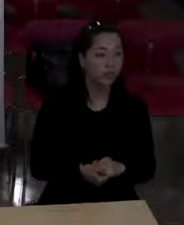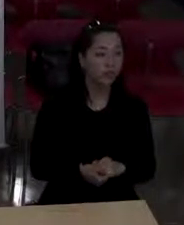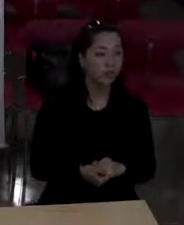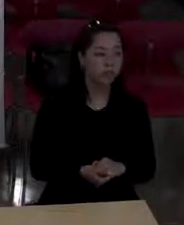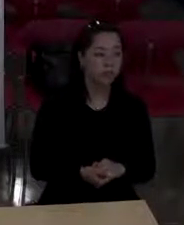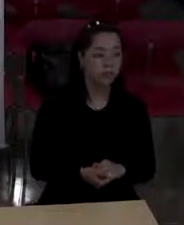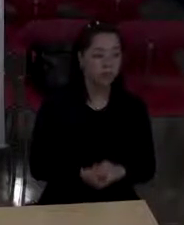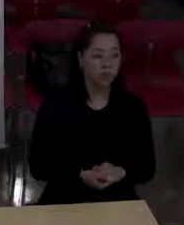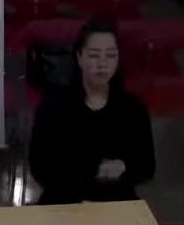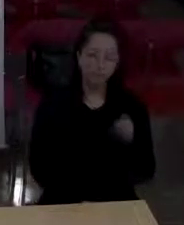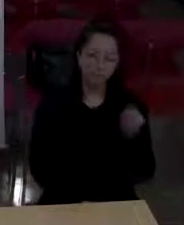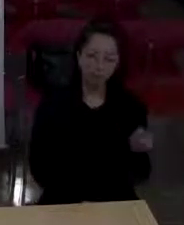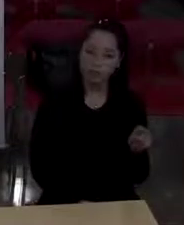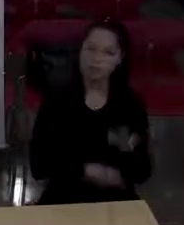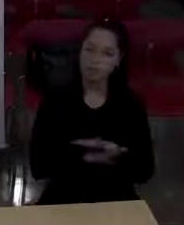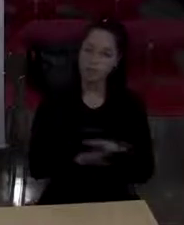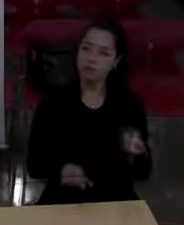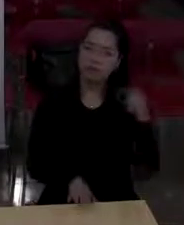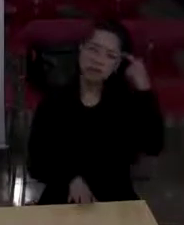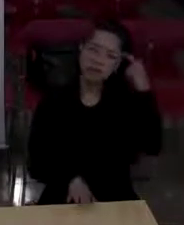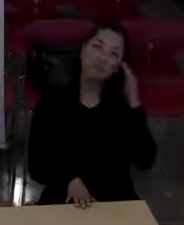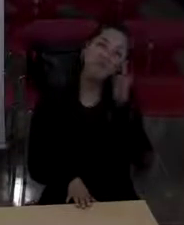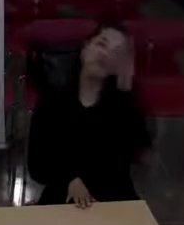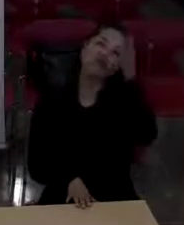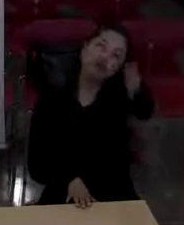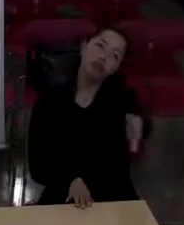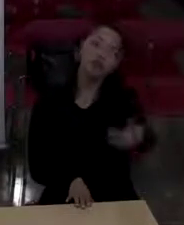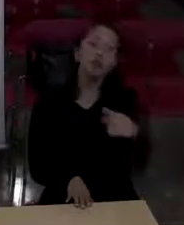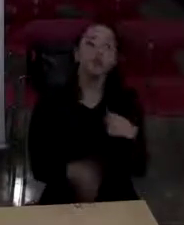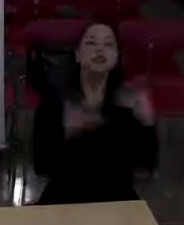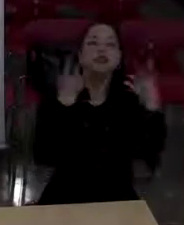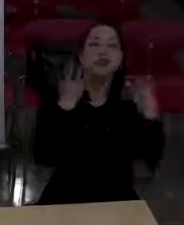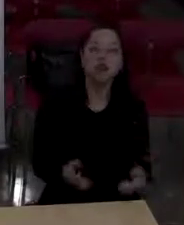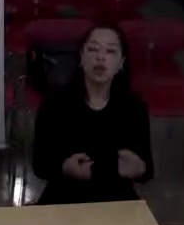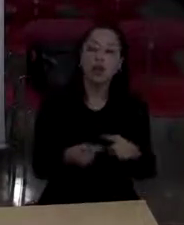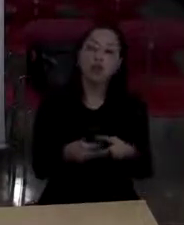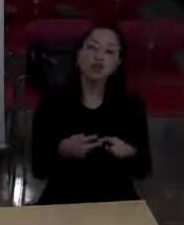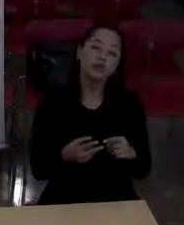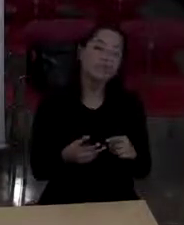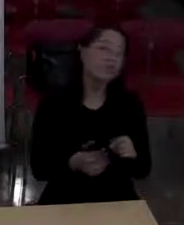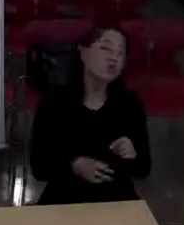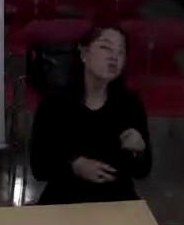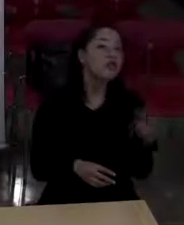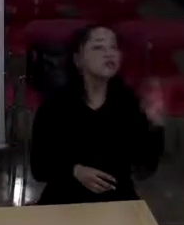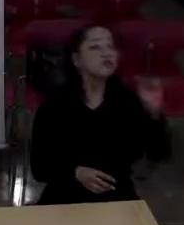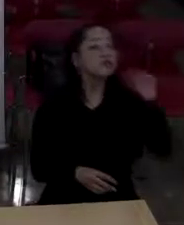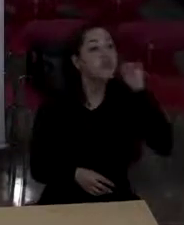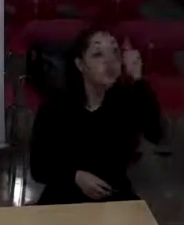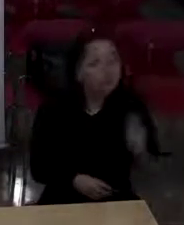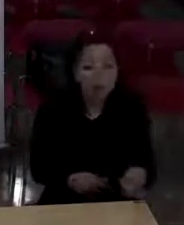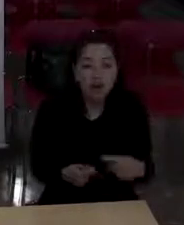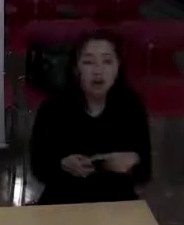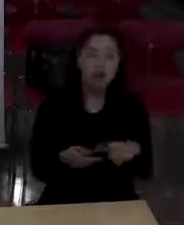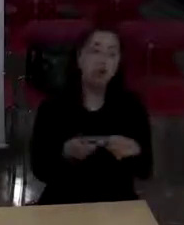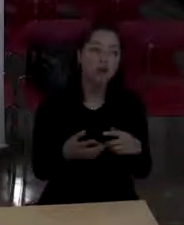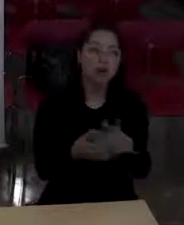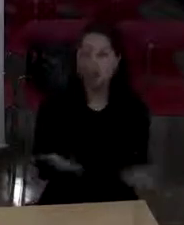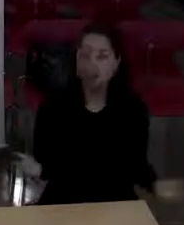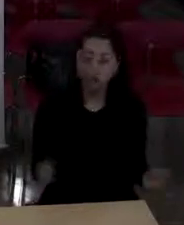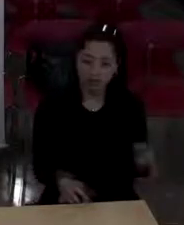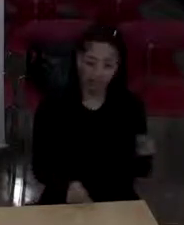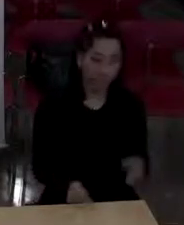las expectativas que tienen sobre el futuro. Y aquí pues el cuento para ellos es una forma de compartir con los demás.